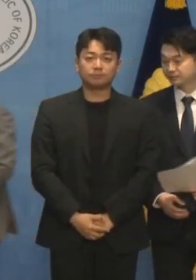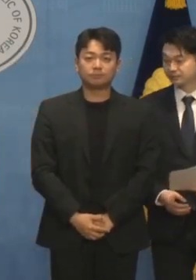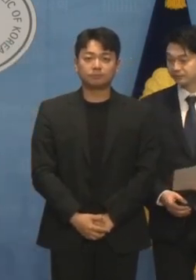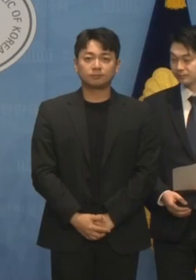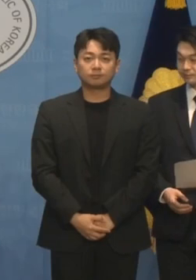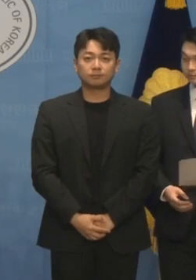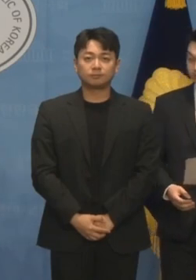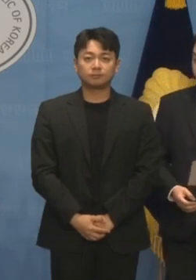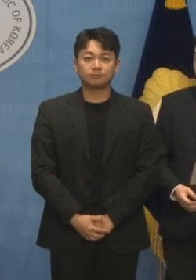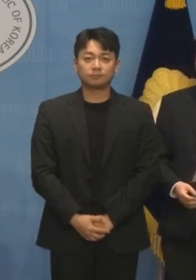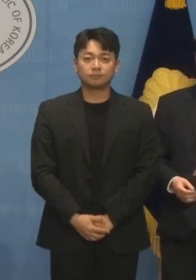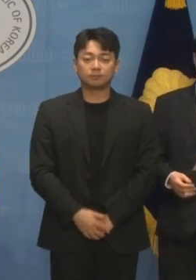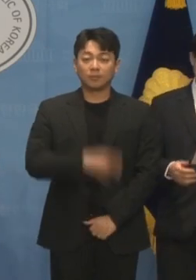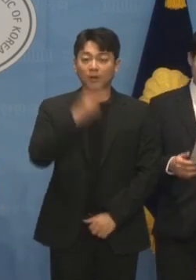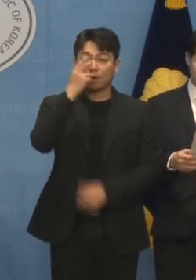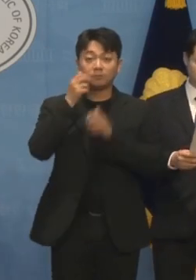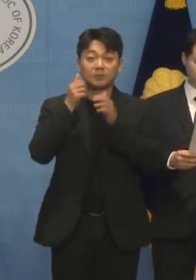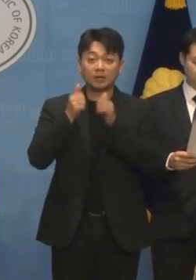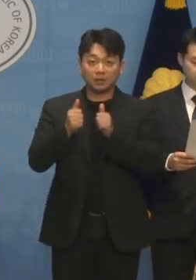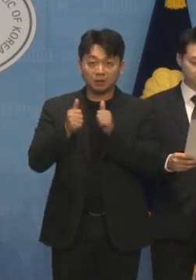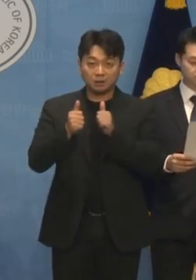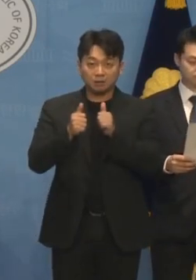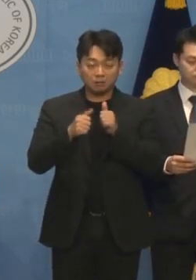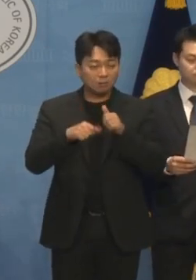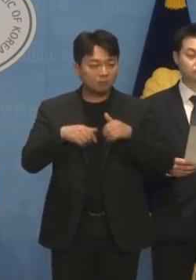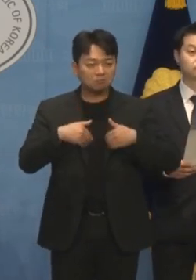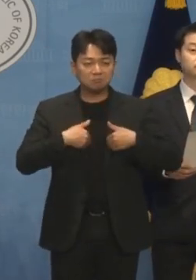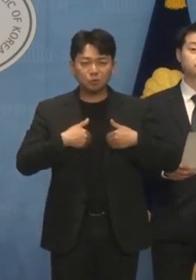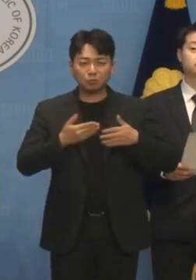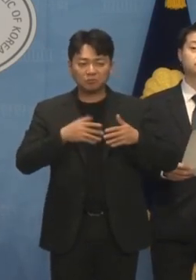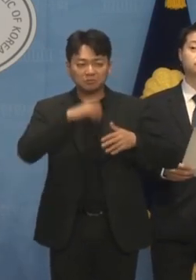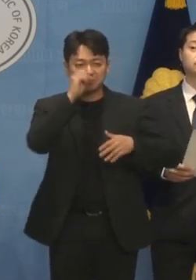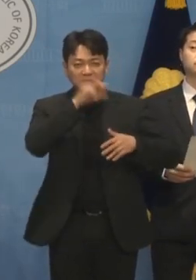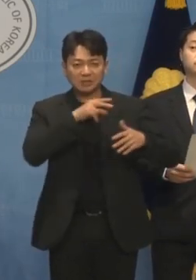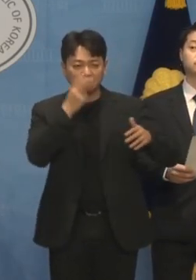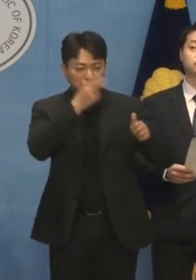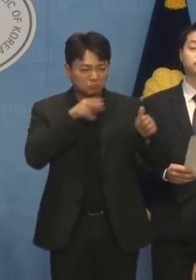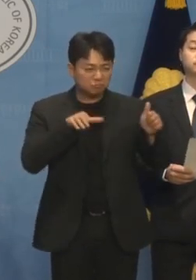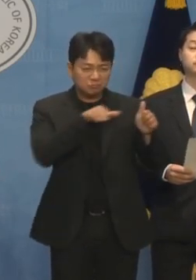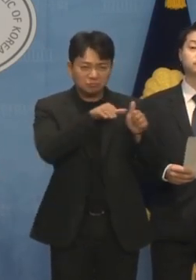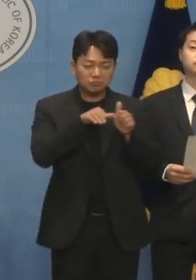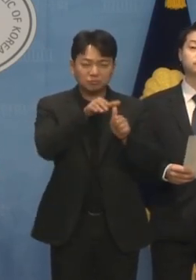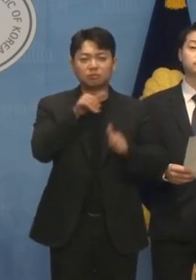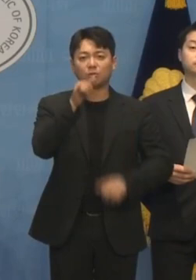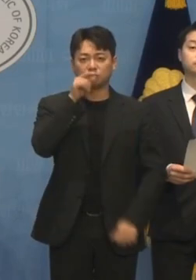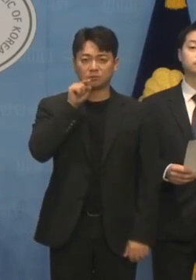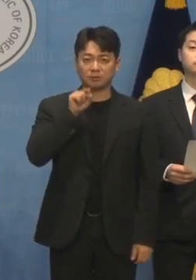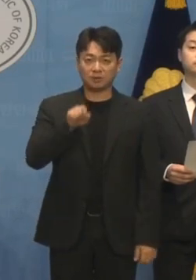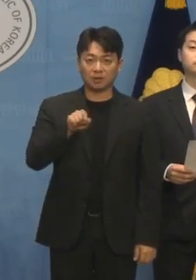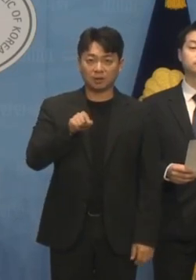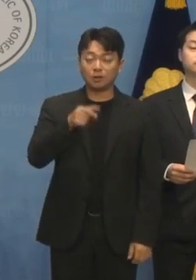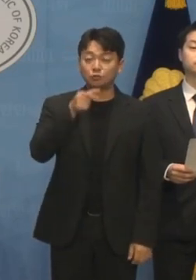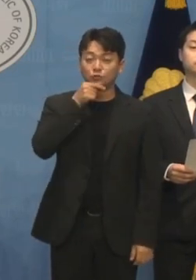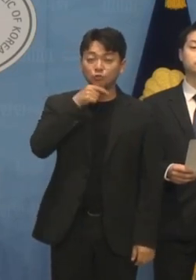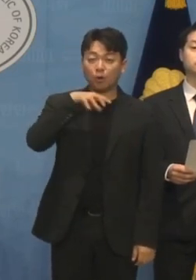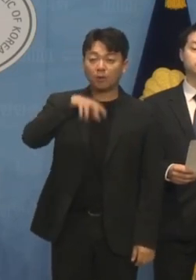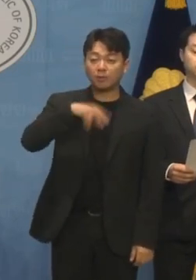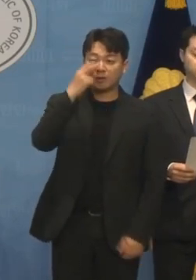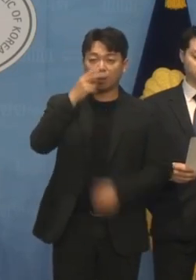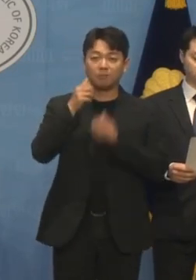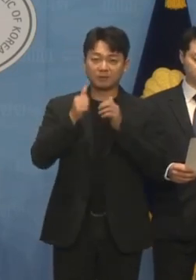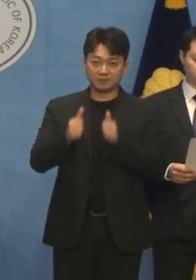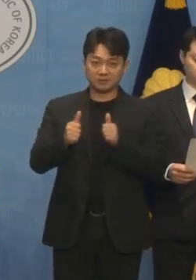없답니다 검찰이 불필요한 금융거래 조회를 일삼고 있습니다 수원 지금은 이미 민주당